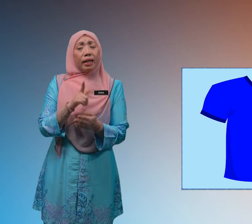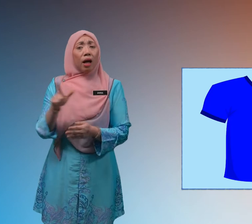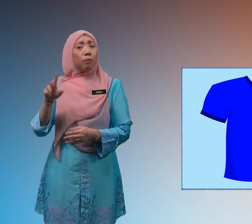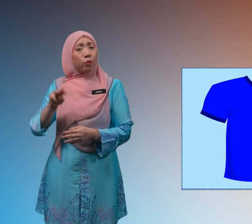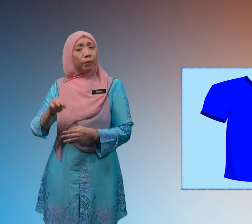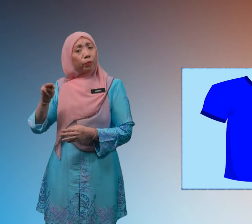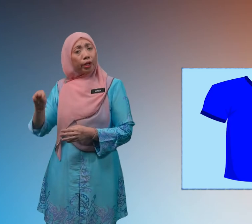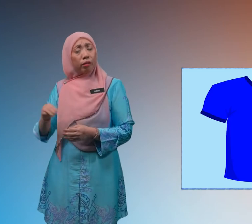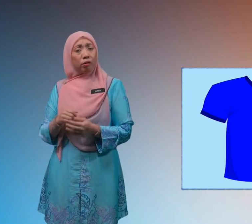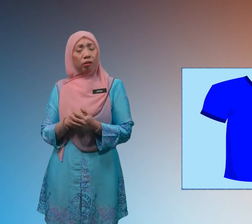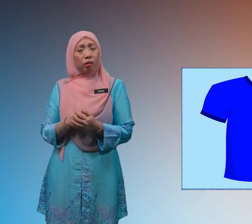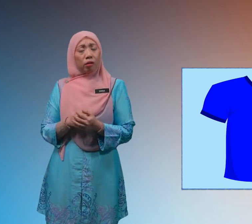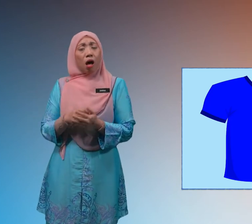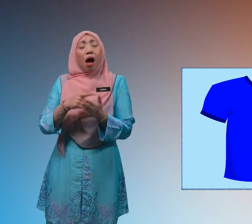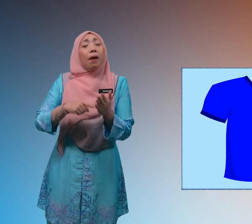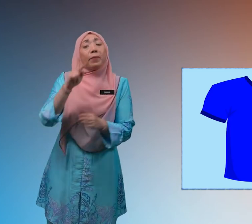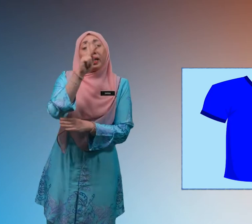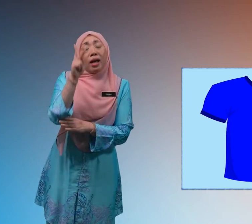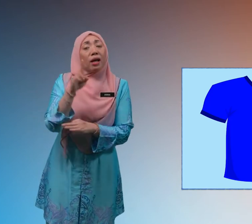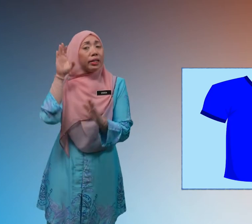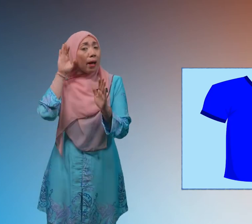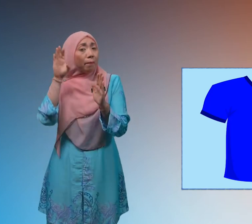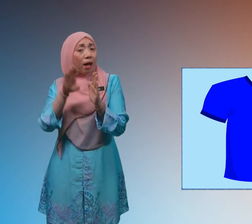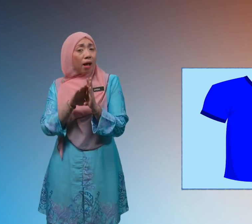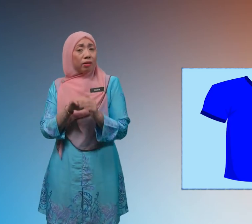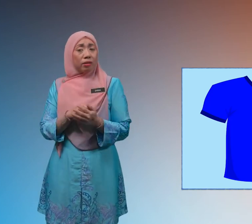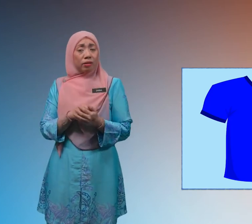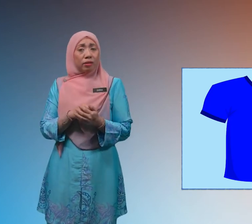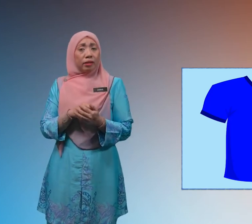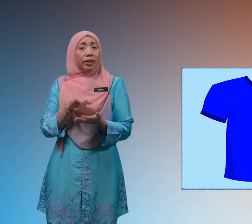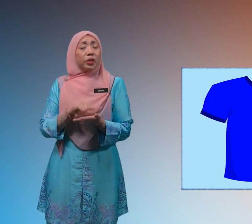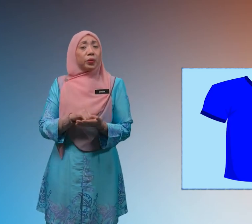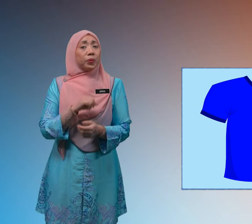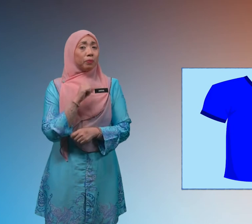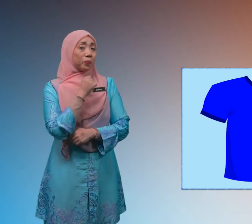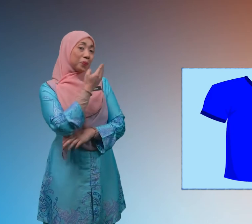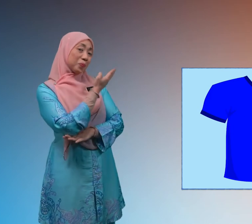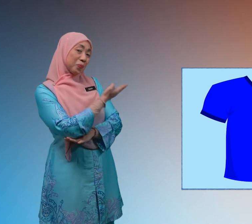Baiklah, murid-murid. Apakah gambar itu?